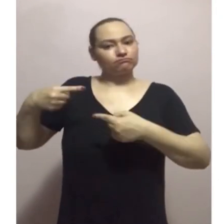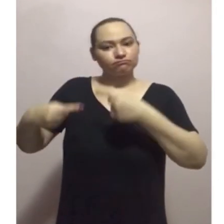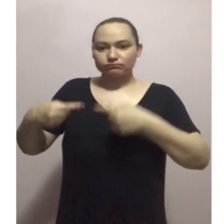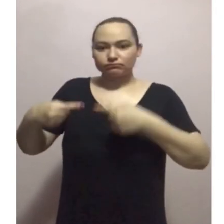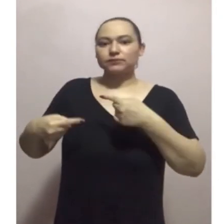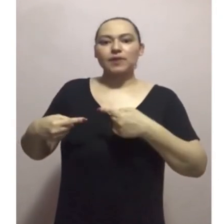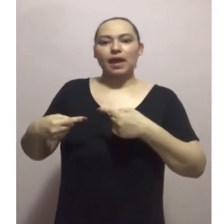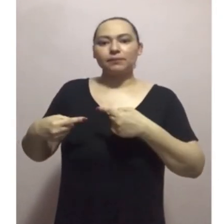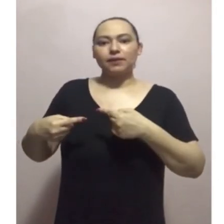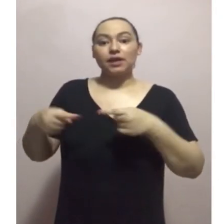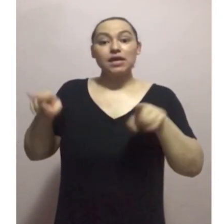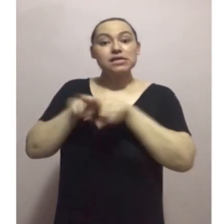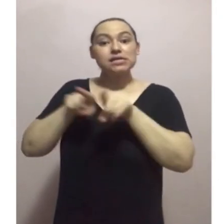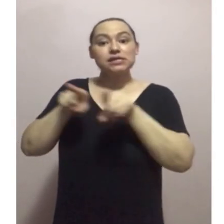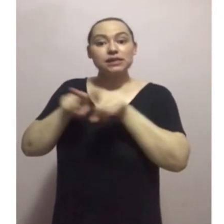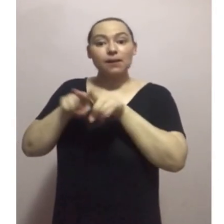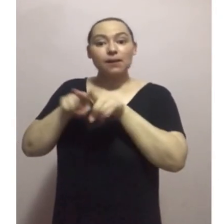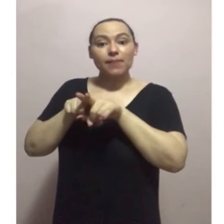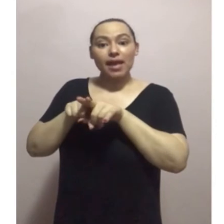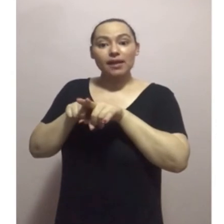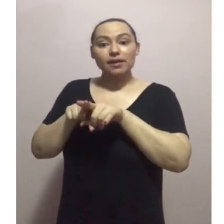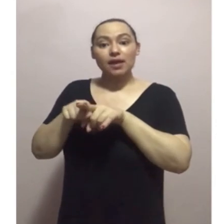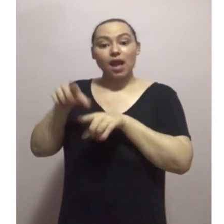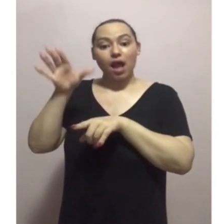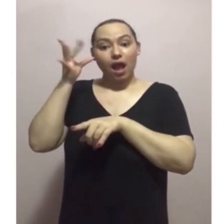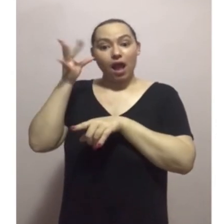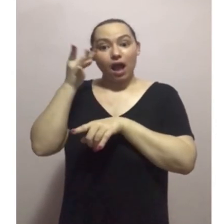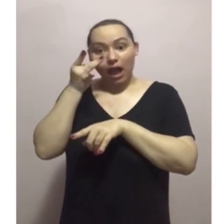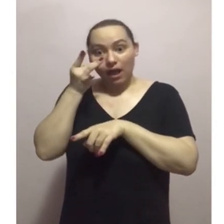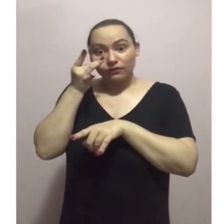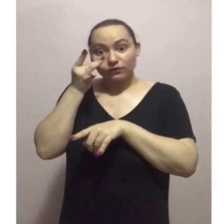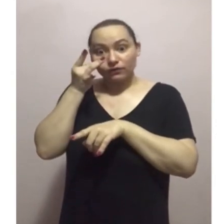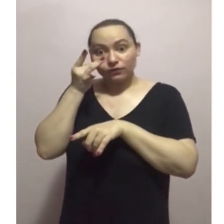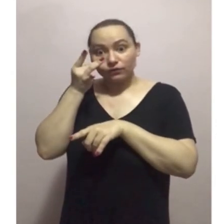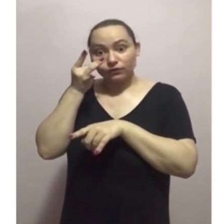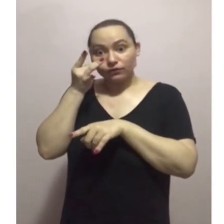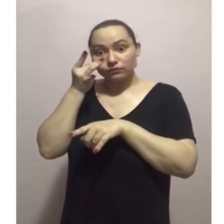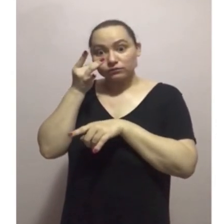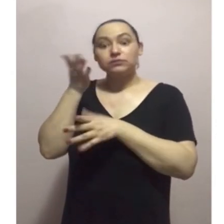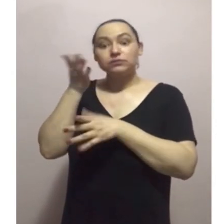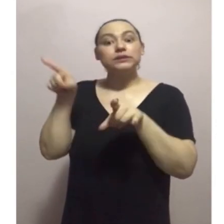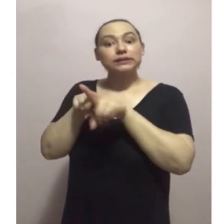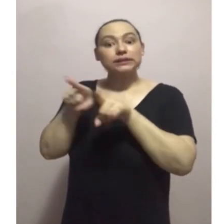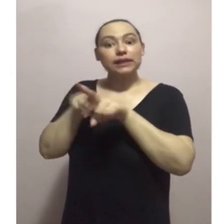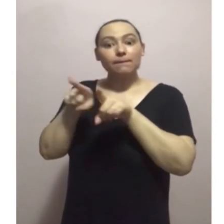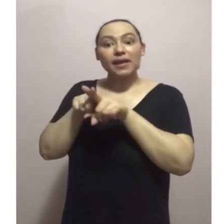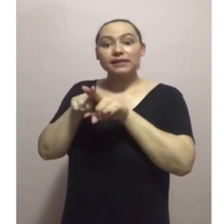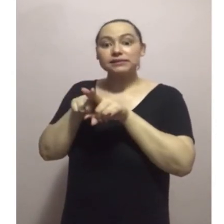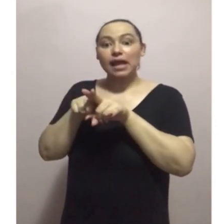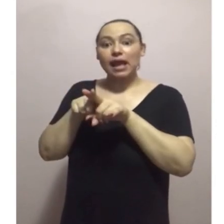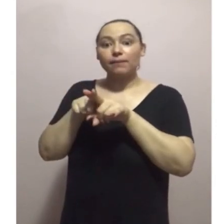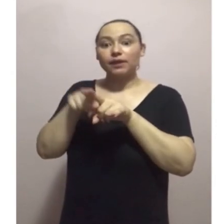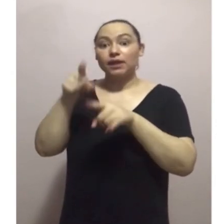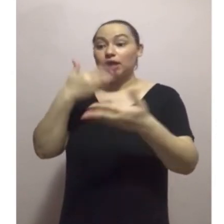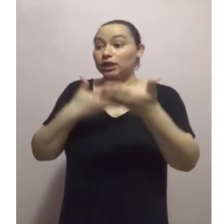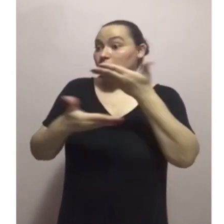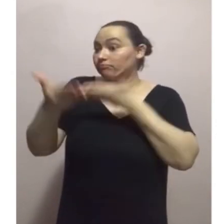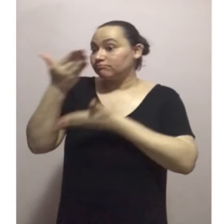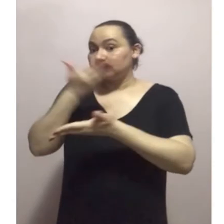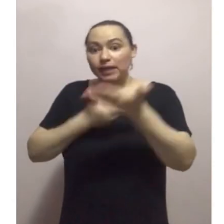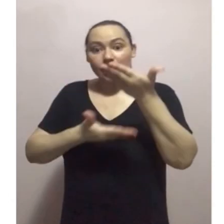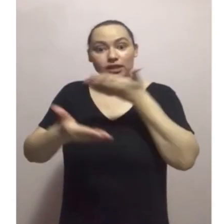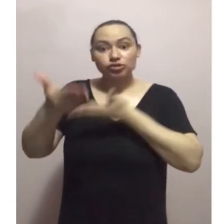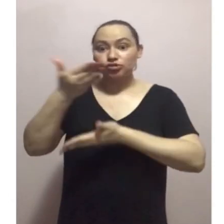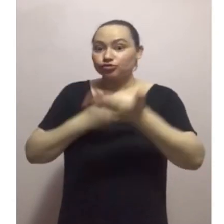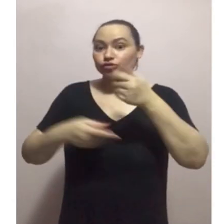tanto a imagem gravada quanto ao vivo, saindo do streaming na mesma hora. Isso pra gente, isso interagindo com a cidade